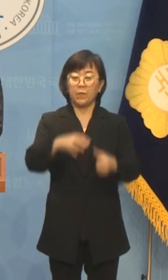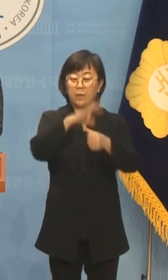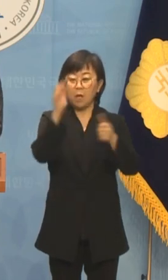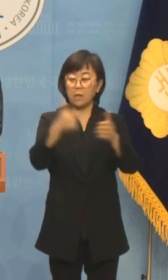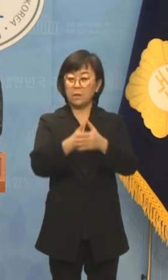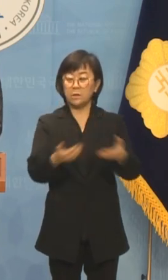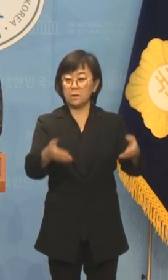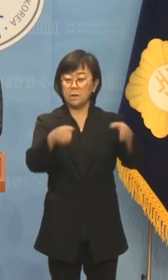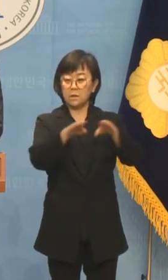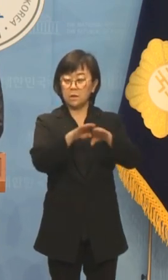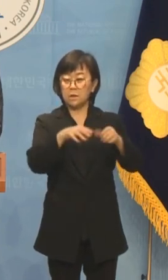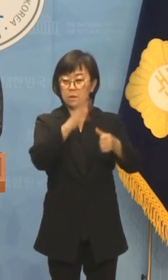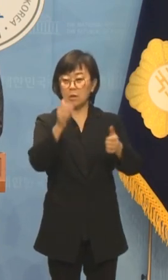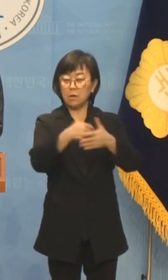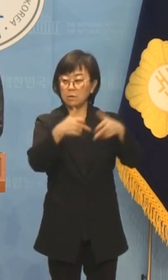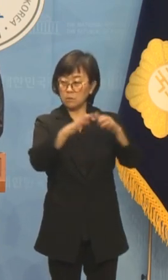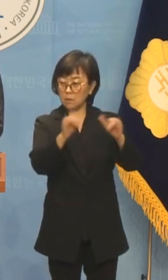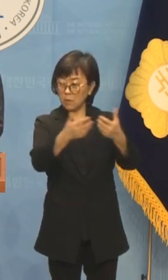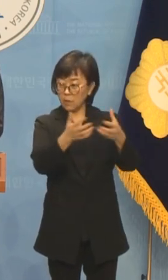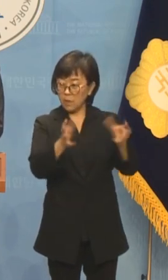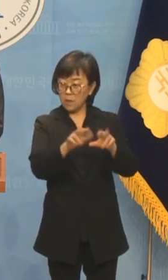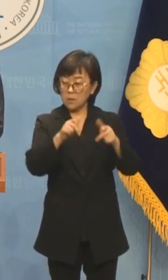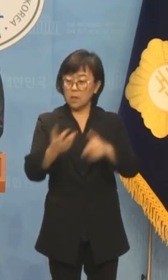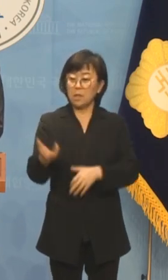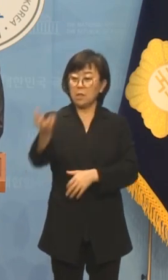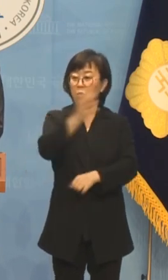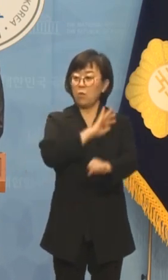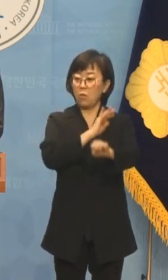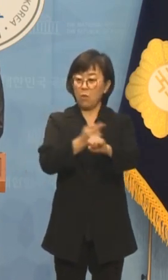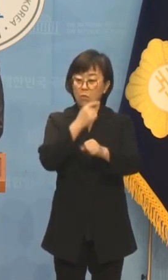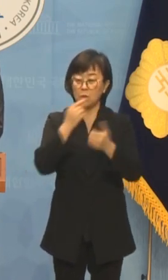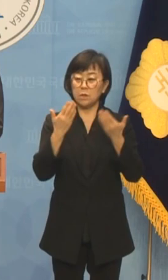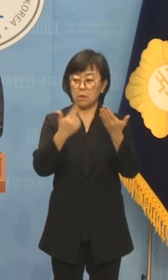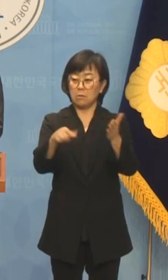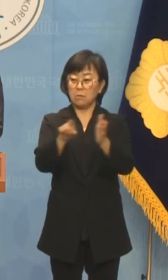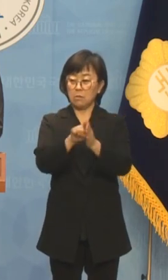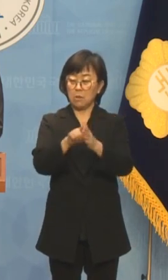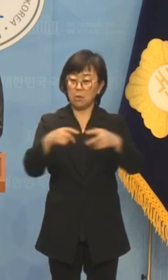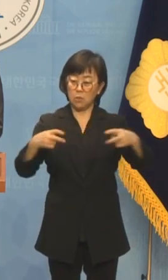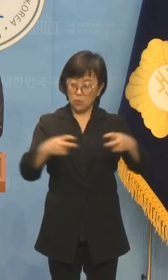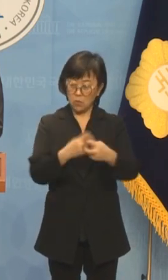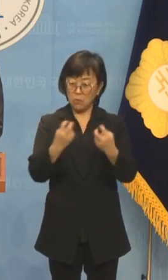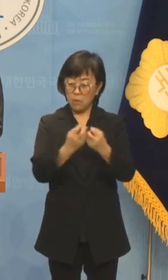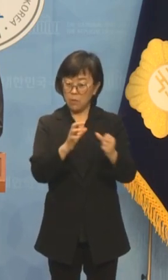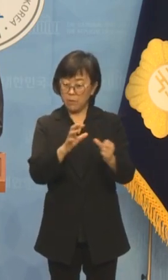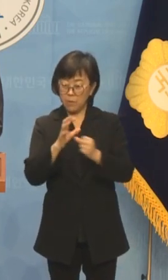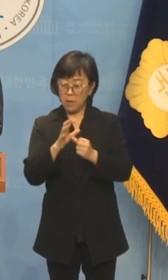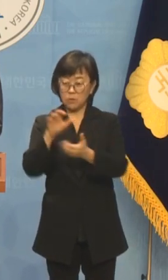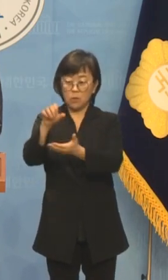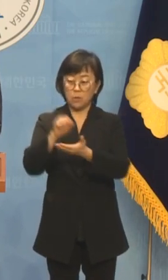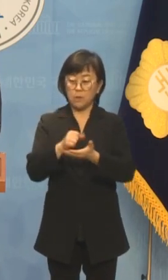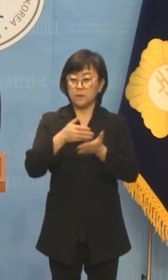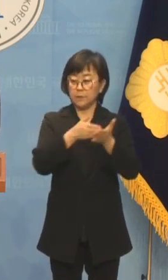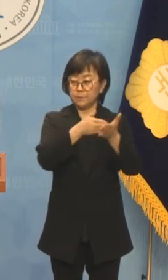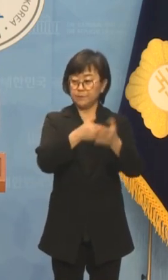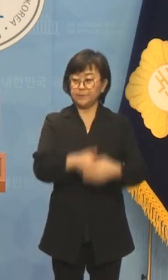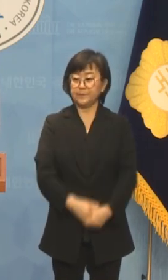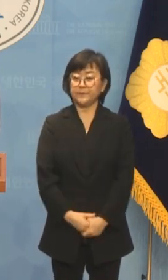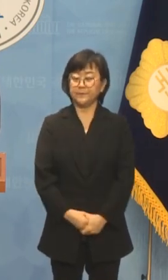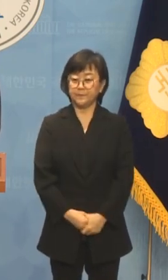탈시설 장애인당은 장애인 이동권 보장을 위한 교통수단 도입을 제안합니다.